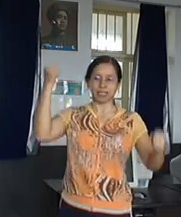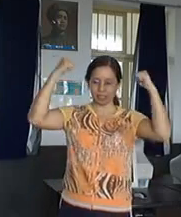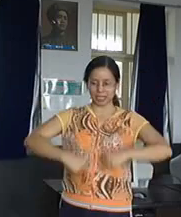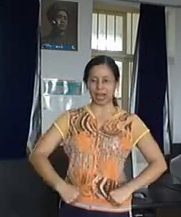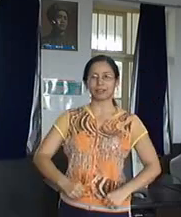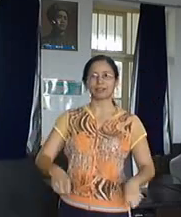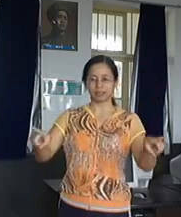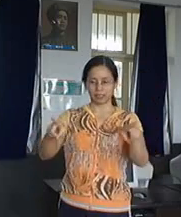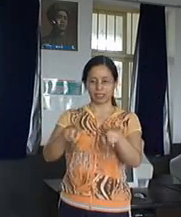一样的坚强。